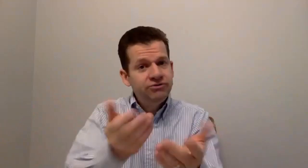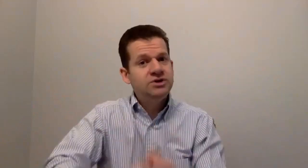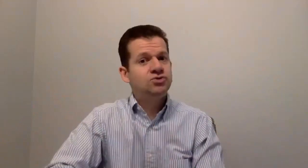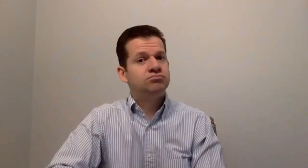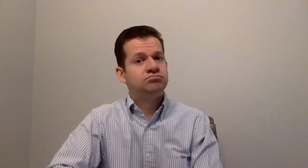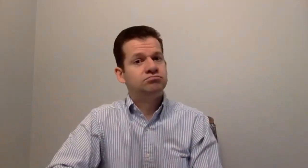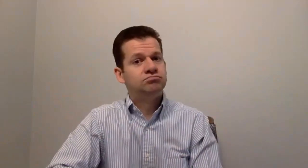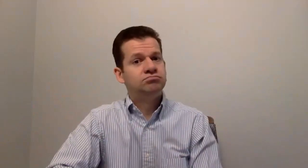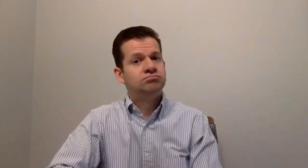Serviço.